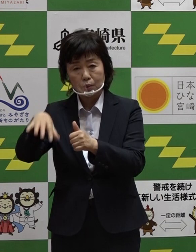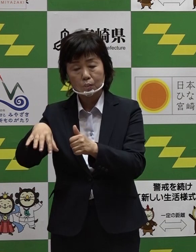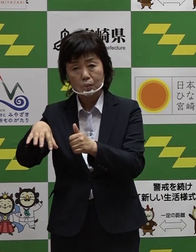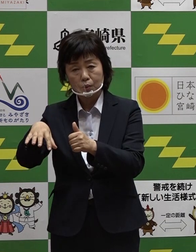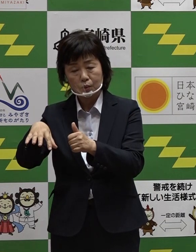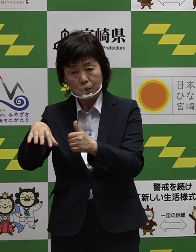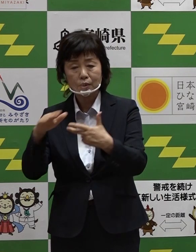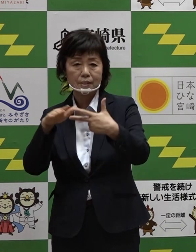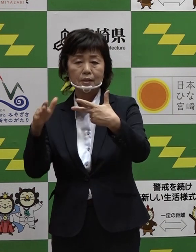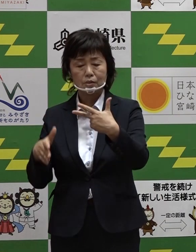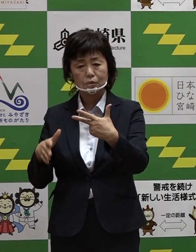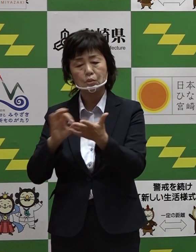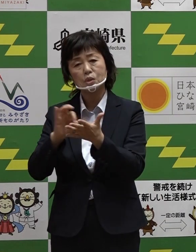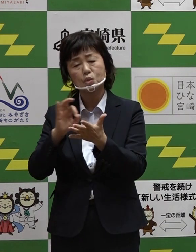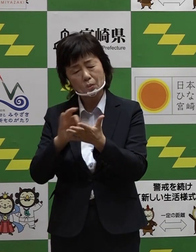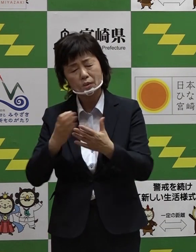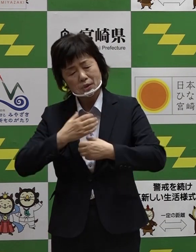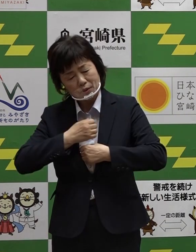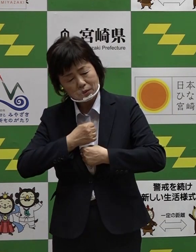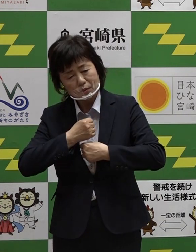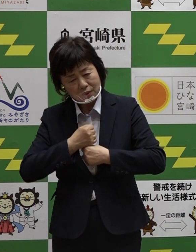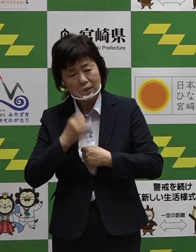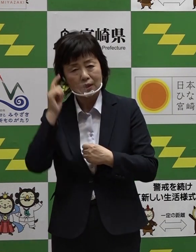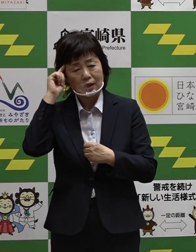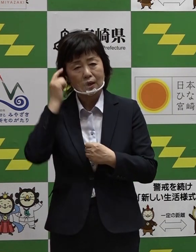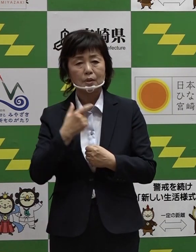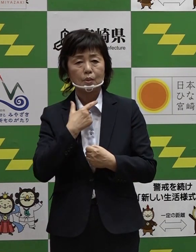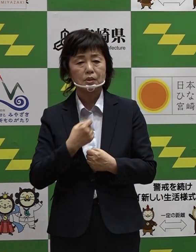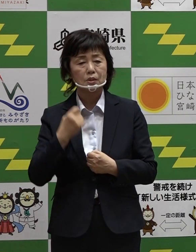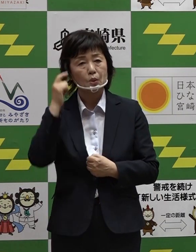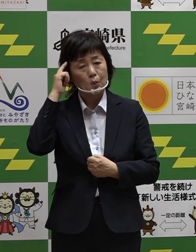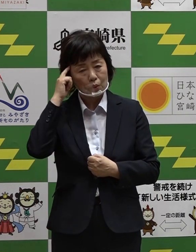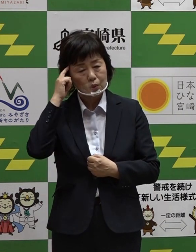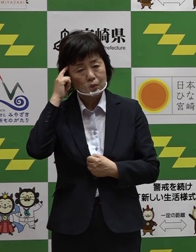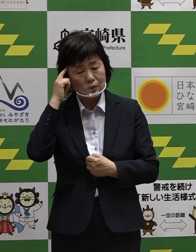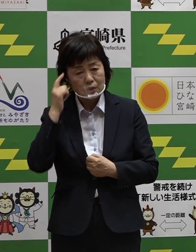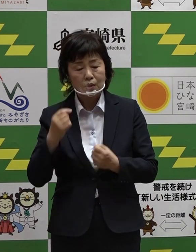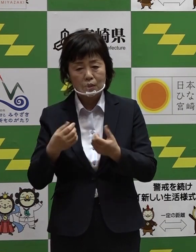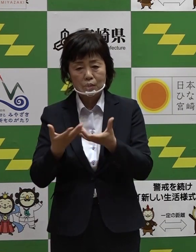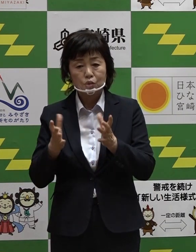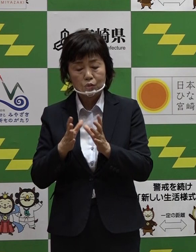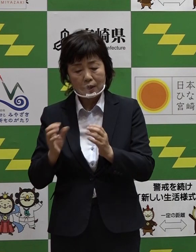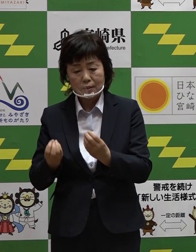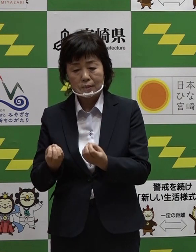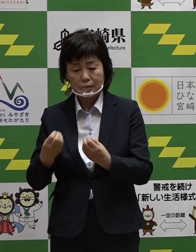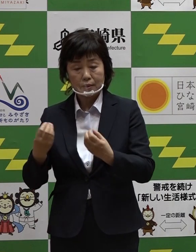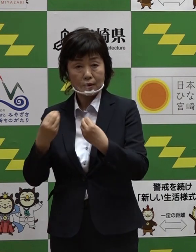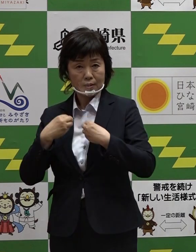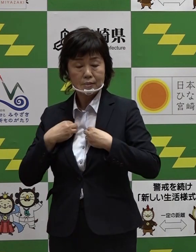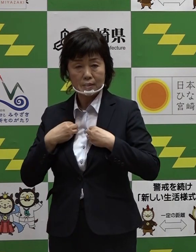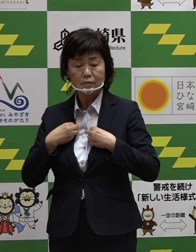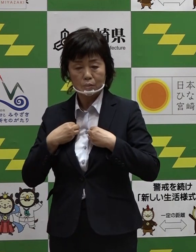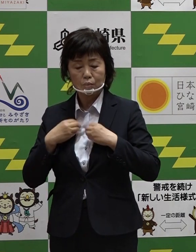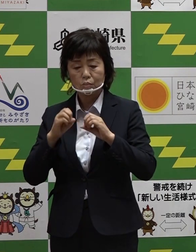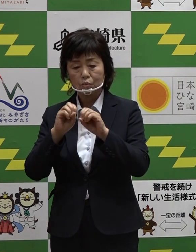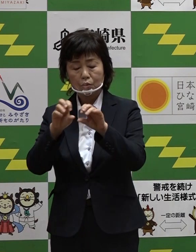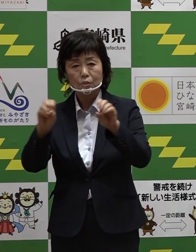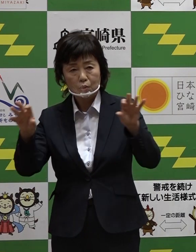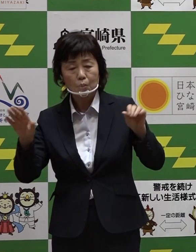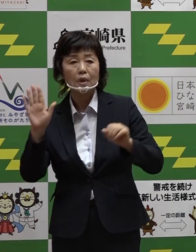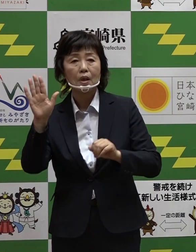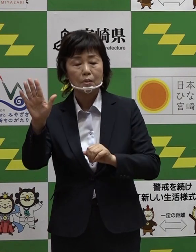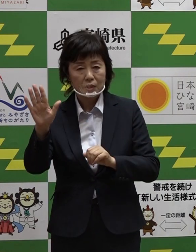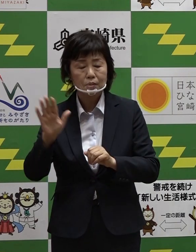についてもやはり慎重にそこを考えていただくということが重要である。いろんなところでクラスターの発生等もですね、報道されているところでありま